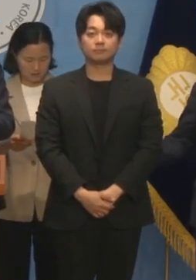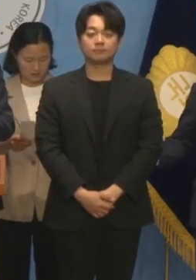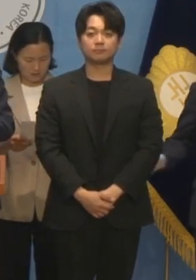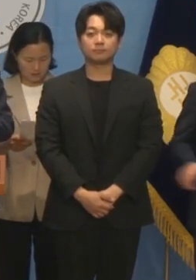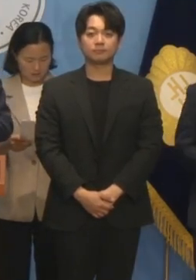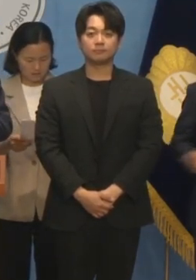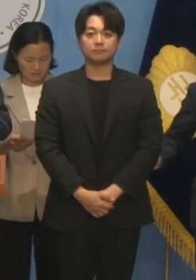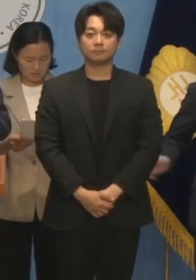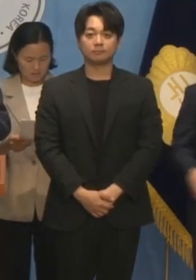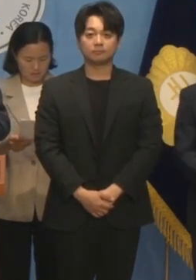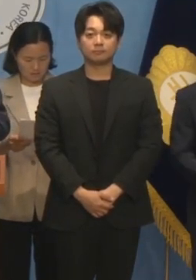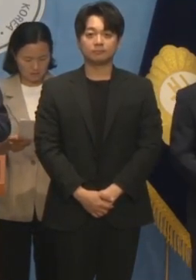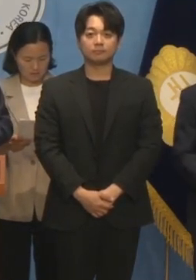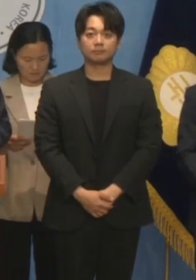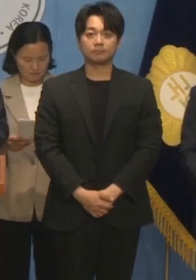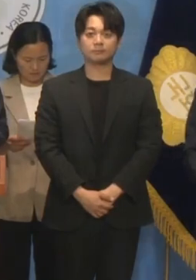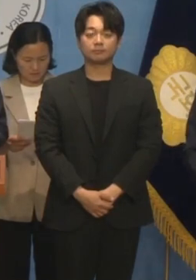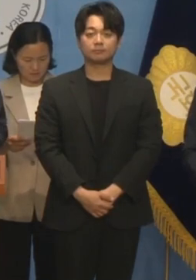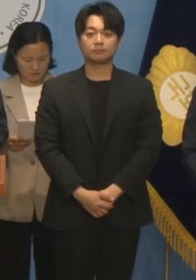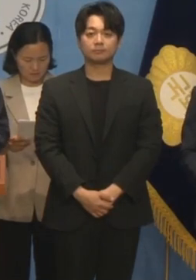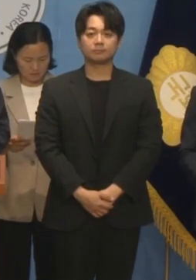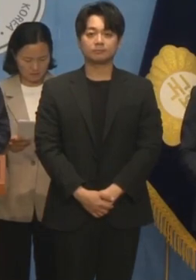예, 시작할까요?